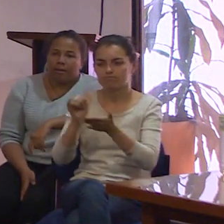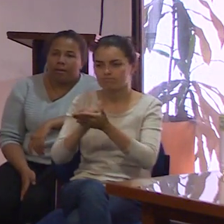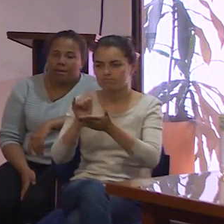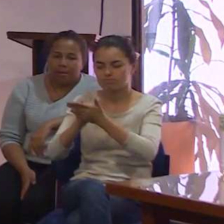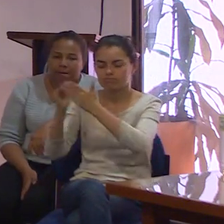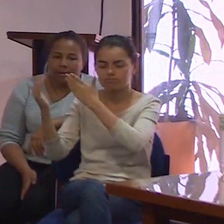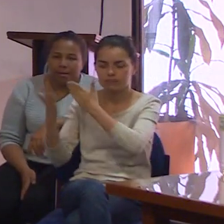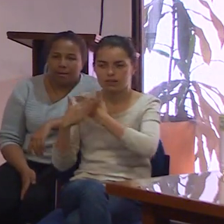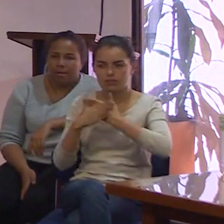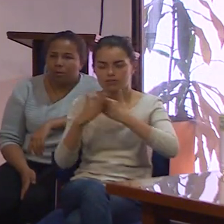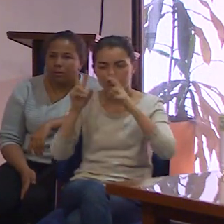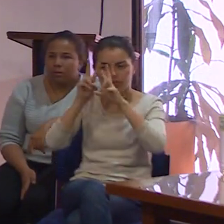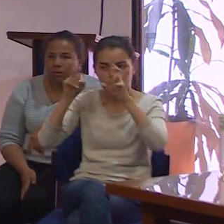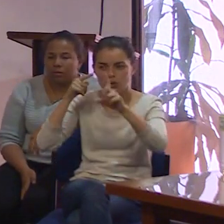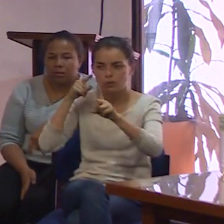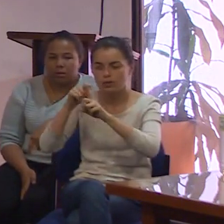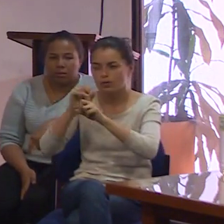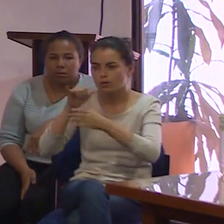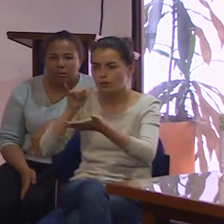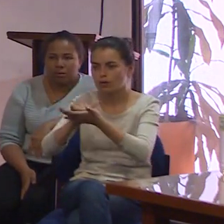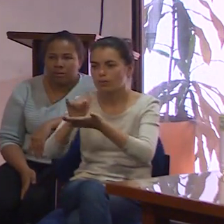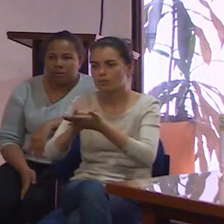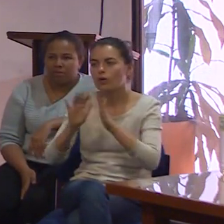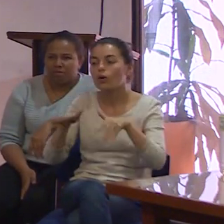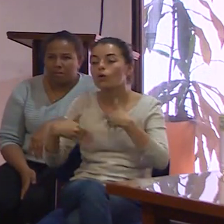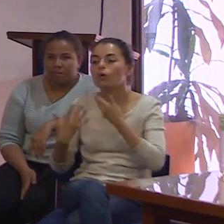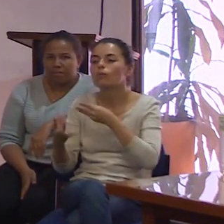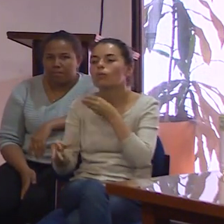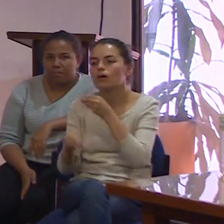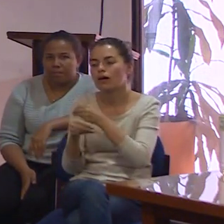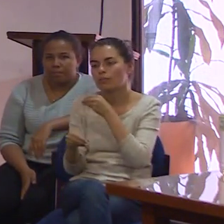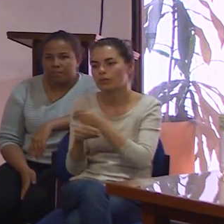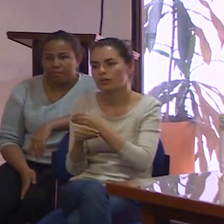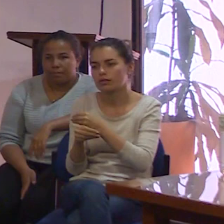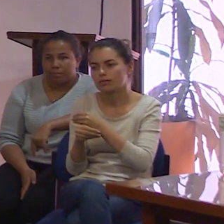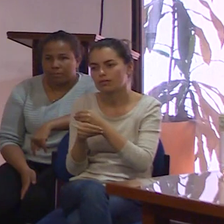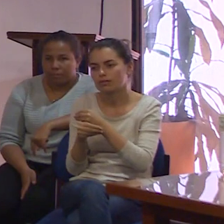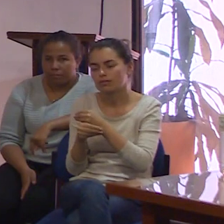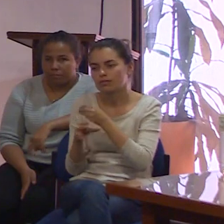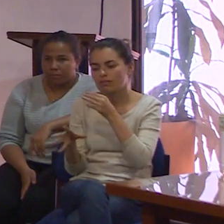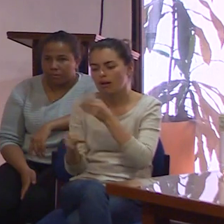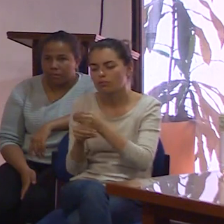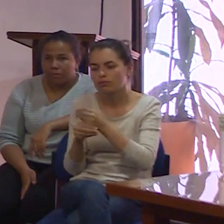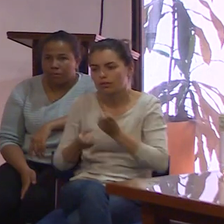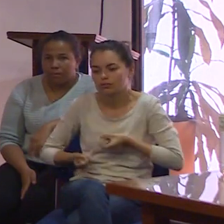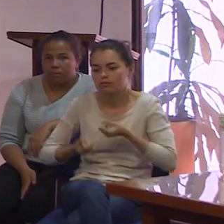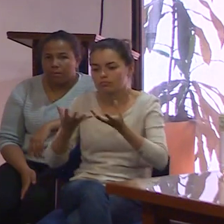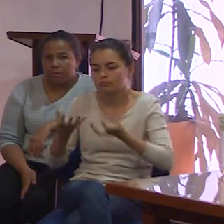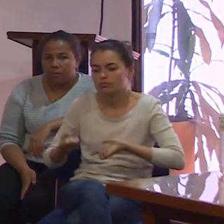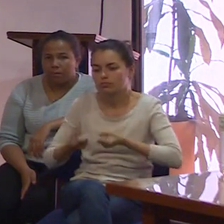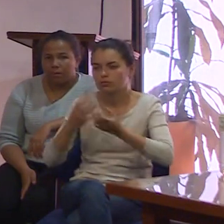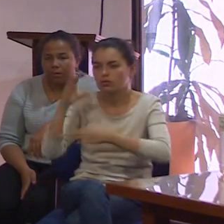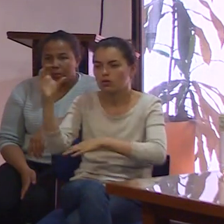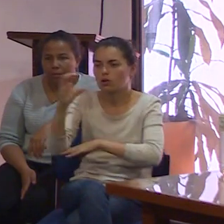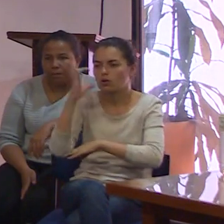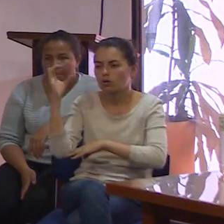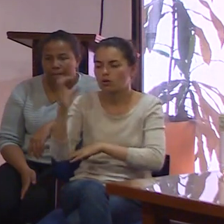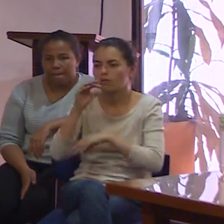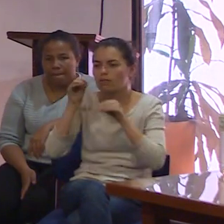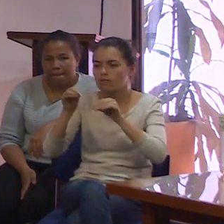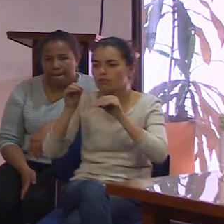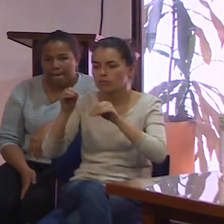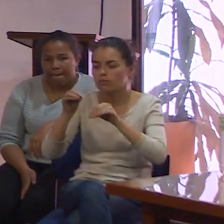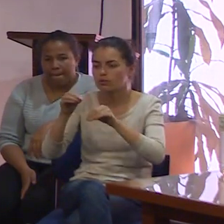convoca es que cómo aportarle a este país a través de la formación de